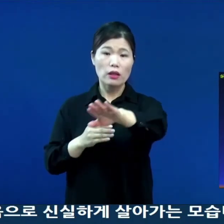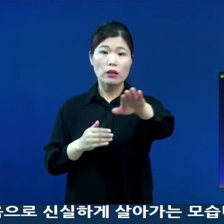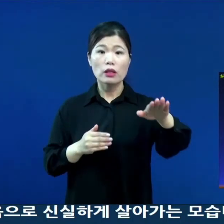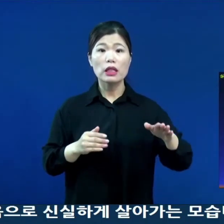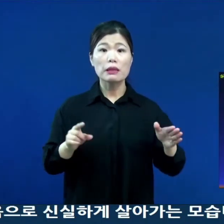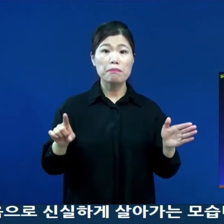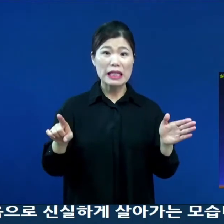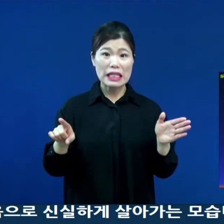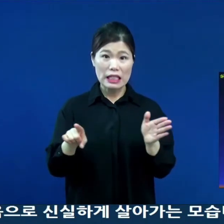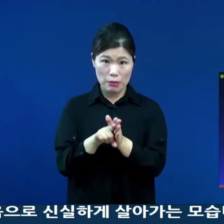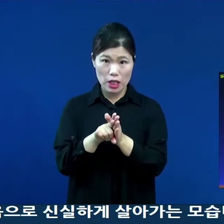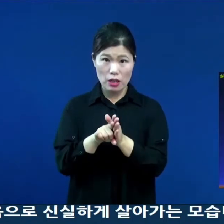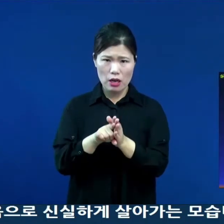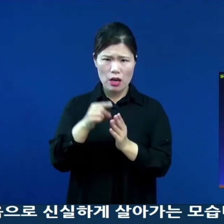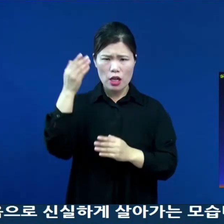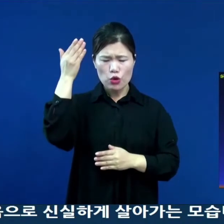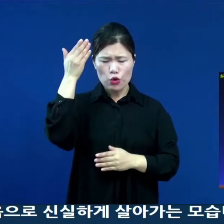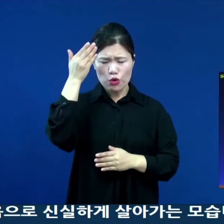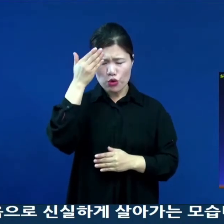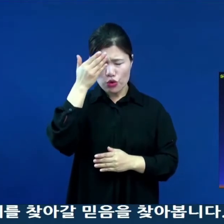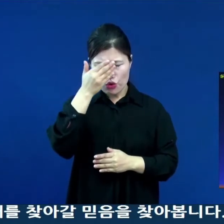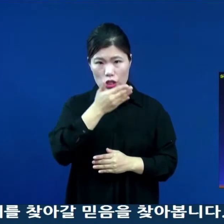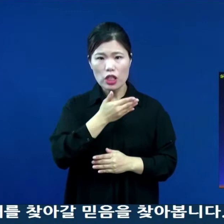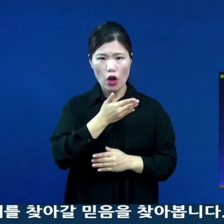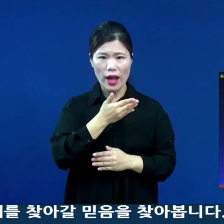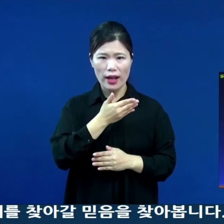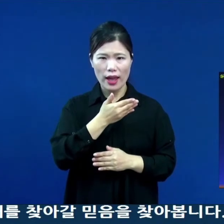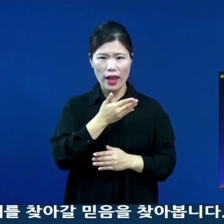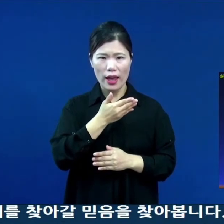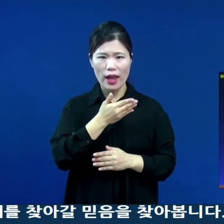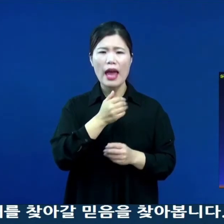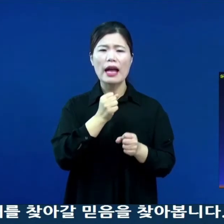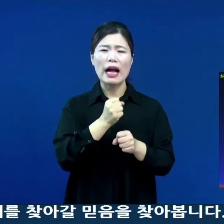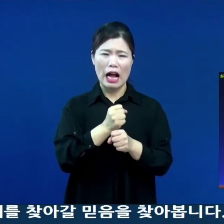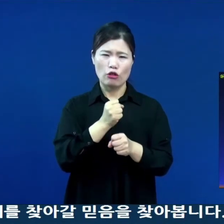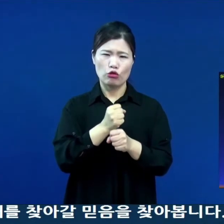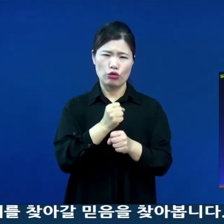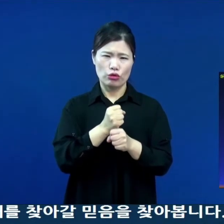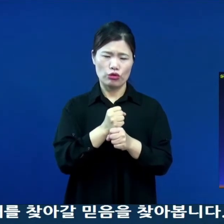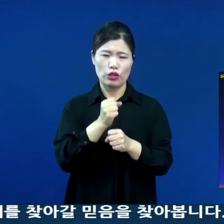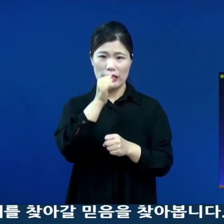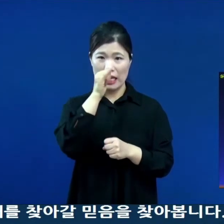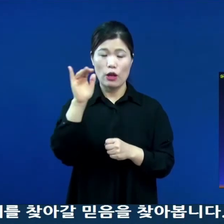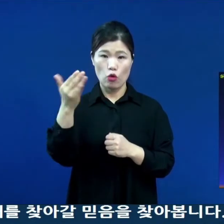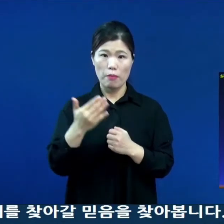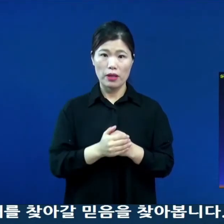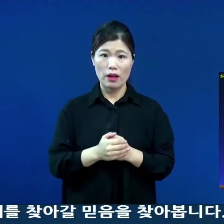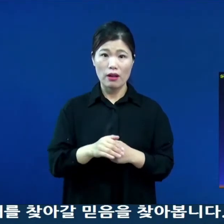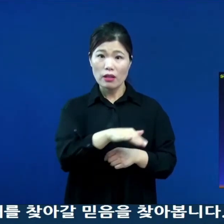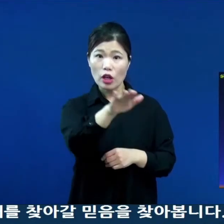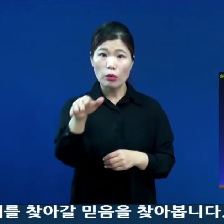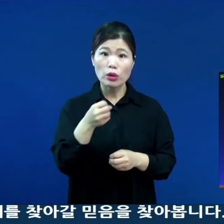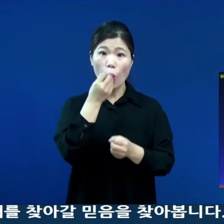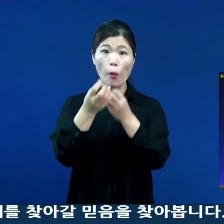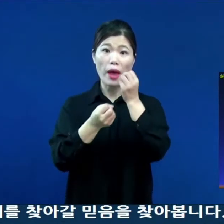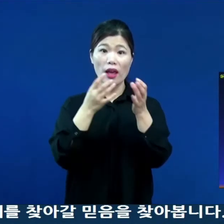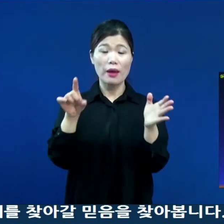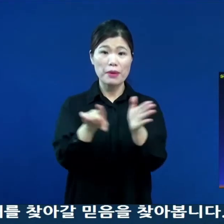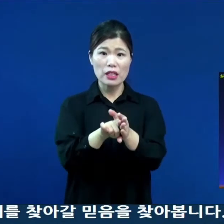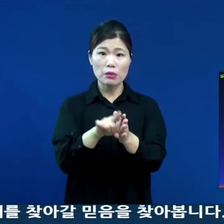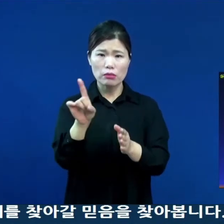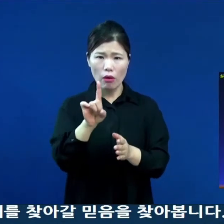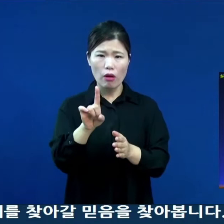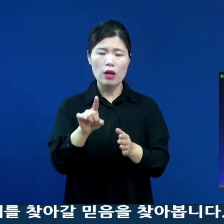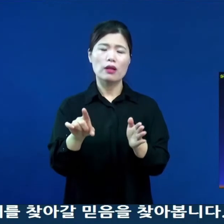믿음을 순전하게 갖고 가는 요소가 있습니다. 여러분 고백의 믿음이라는 것은